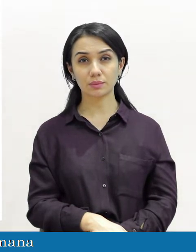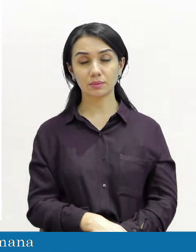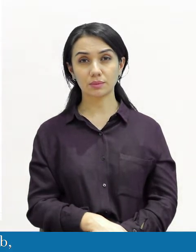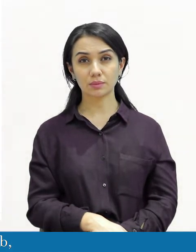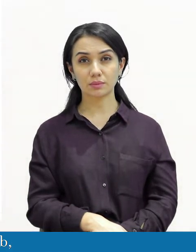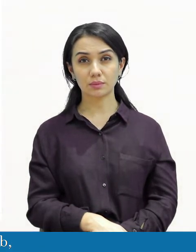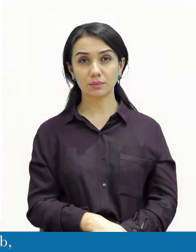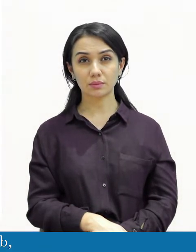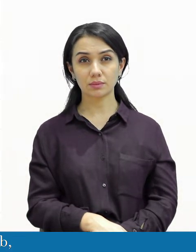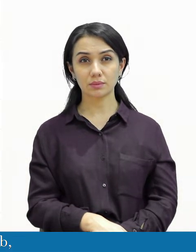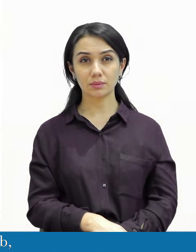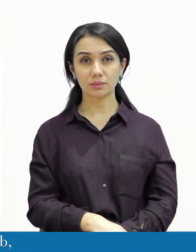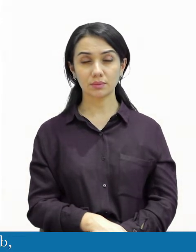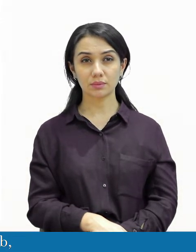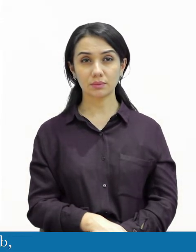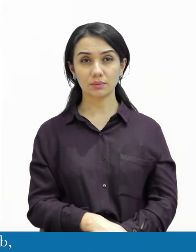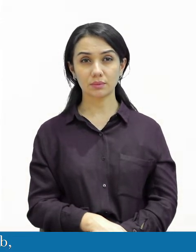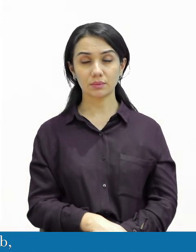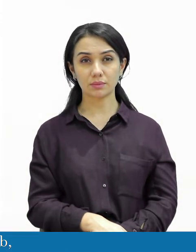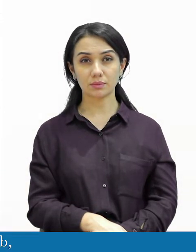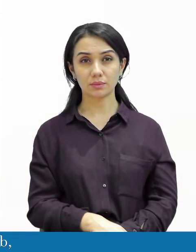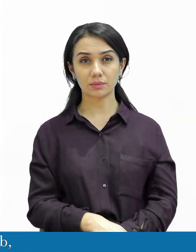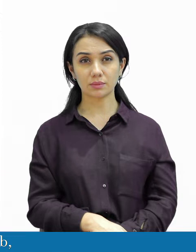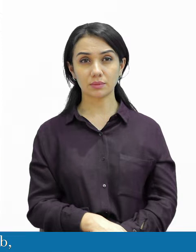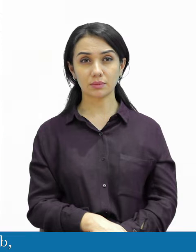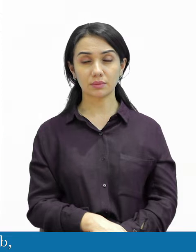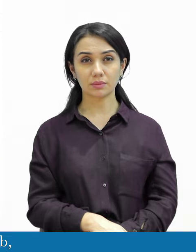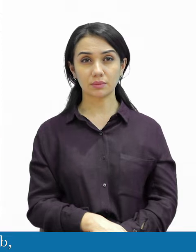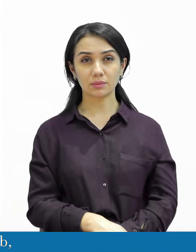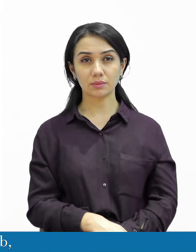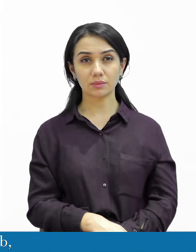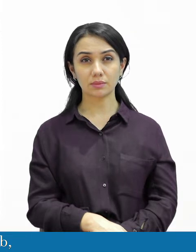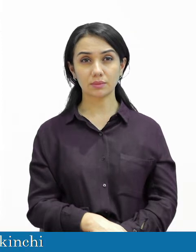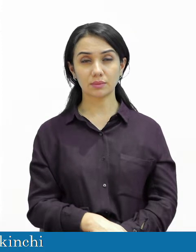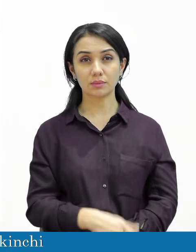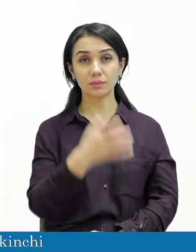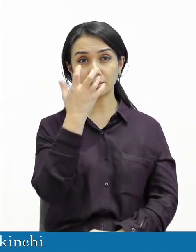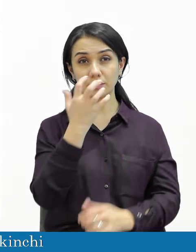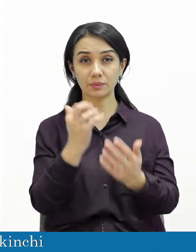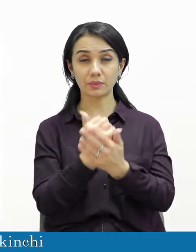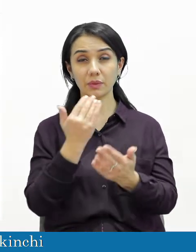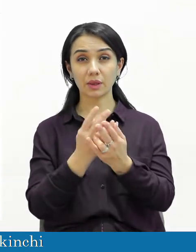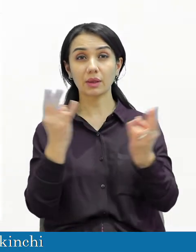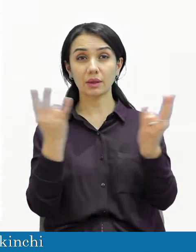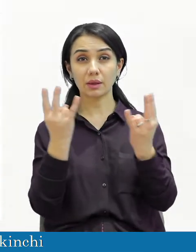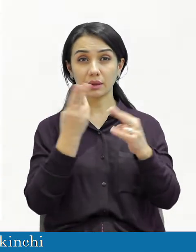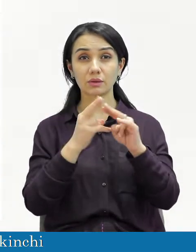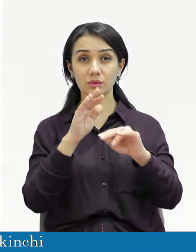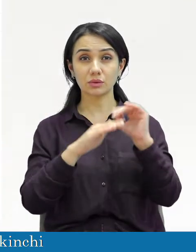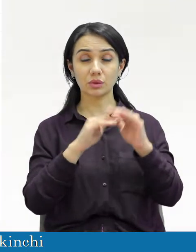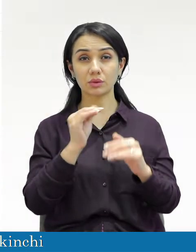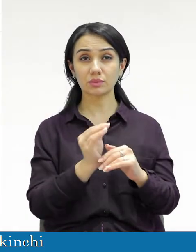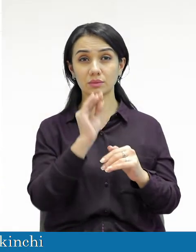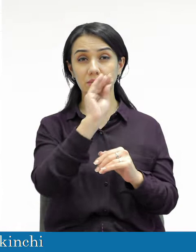Yoki masalan, mana buni qo'yishim mumkin bu joyga. Xullas, Unsplash bizga rasmlar topib, kerakli sohani rasmlar bilan to'ldirishga